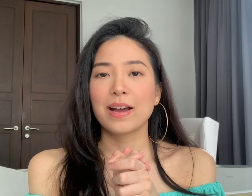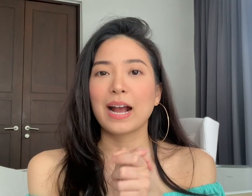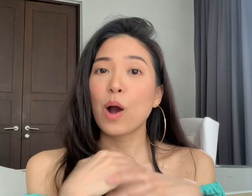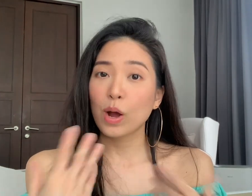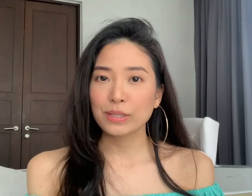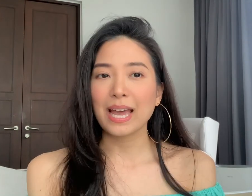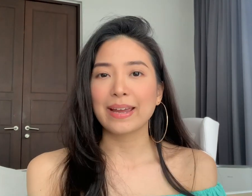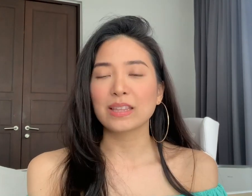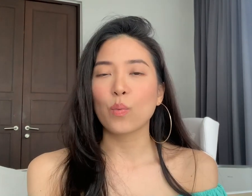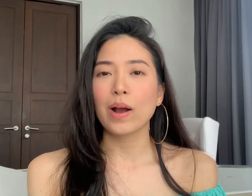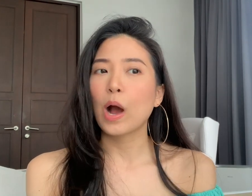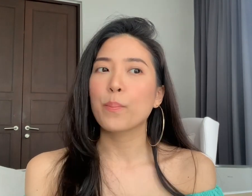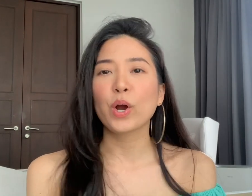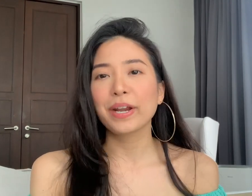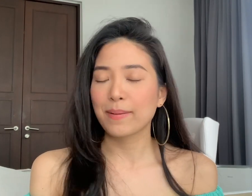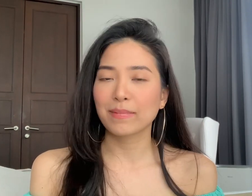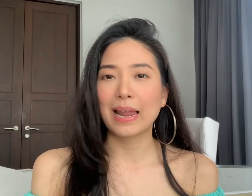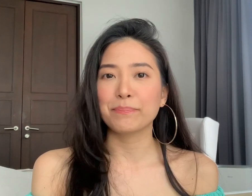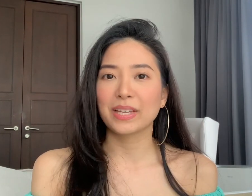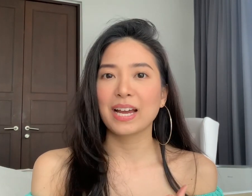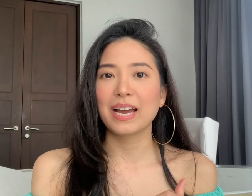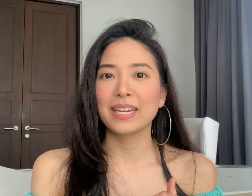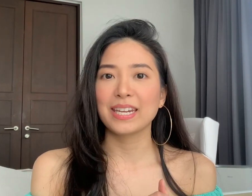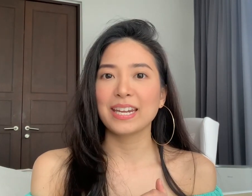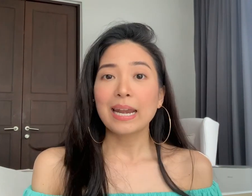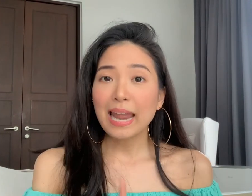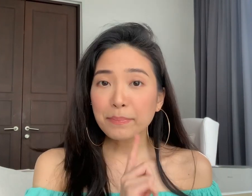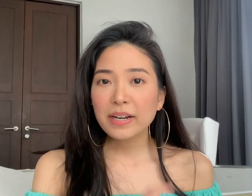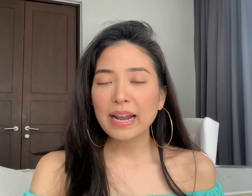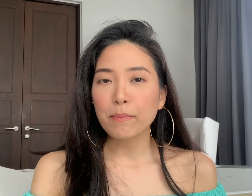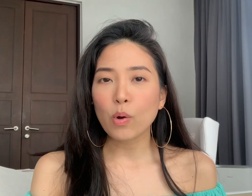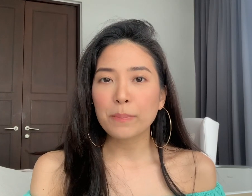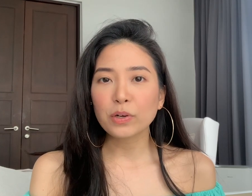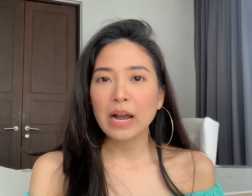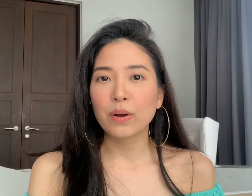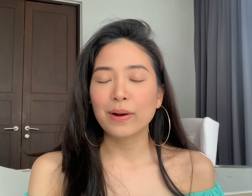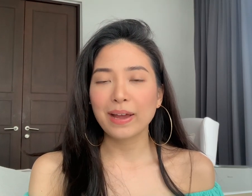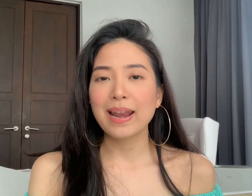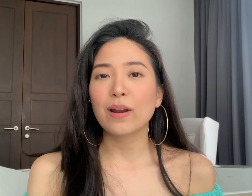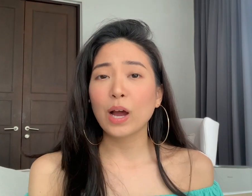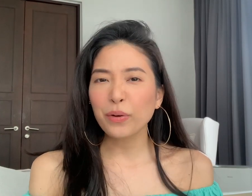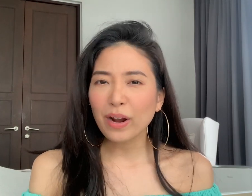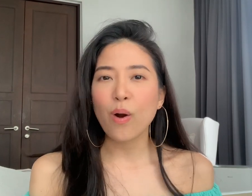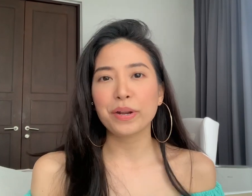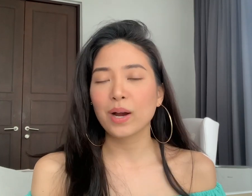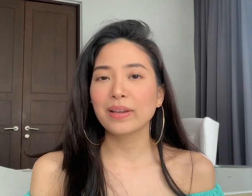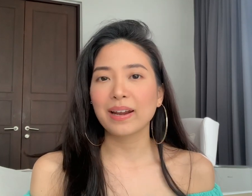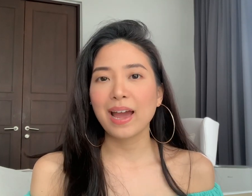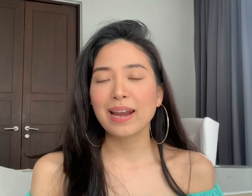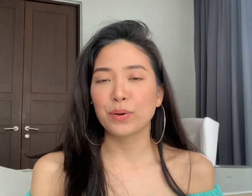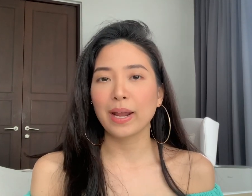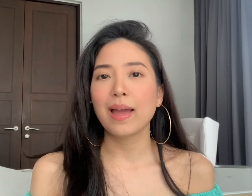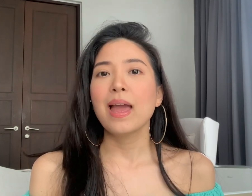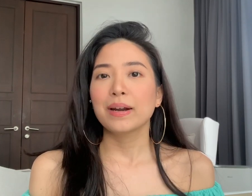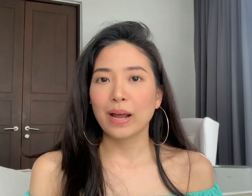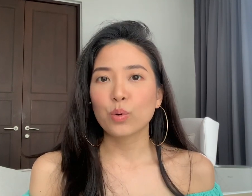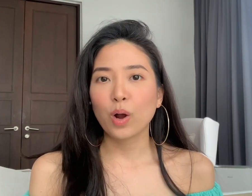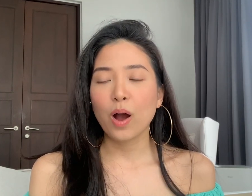เขาเข้ใจ แต่ continue to workเมื่อเด็ บอกคามต้กขเขาได้แล้ enjoyed perch he lovedแลวเนี่ย เราก็